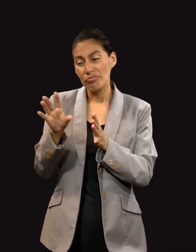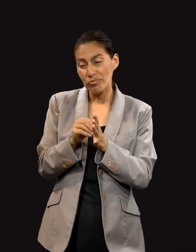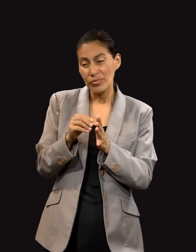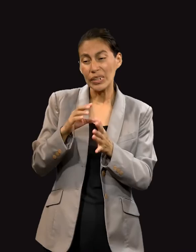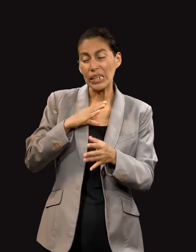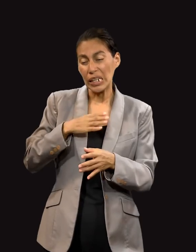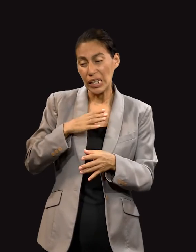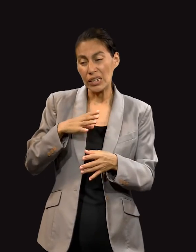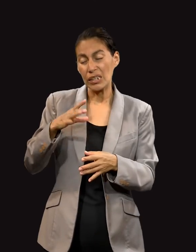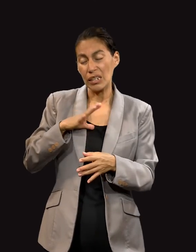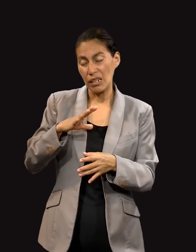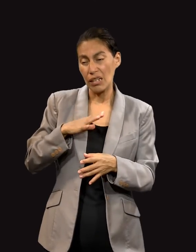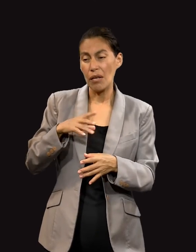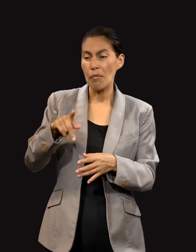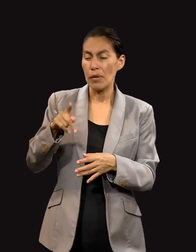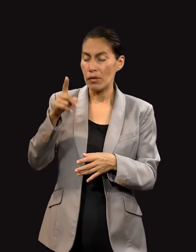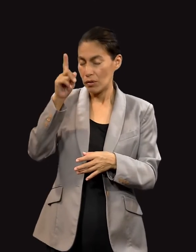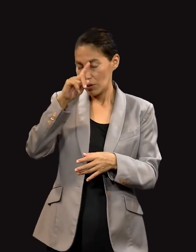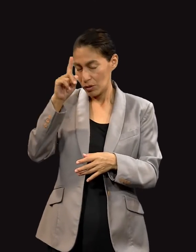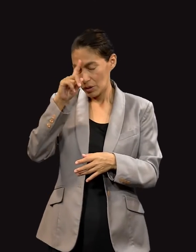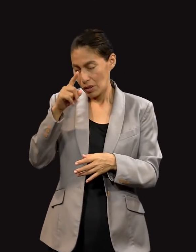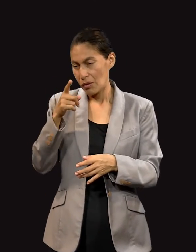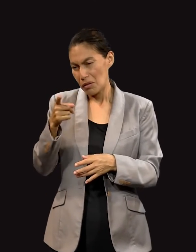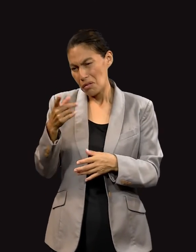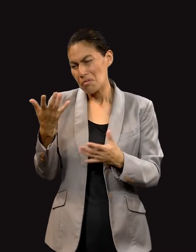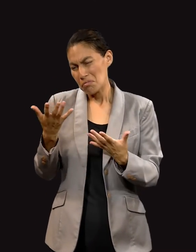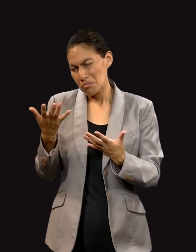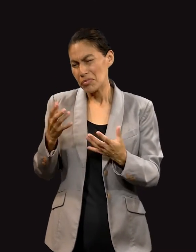recomendación y pues hasta ahorita él ha llevado.